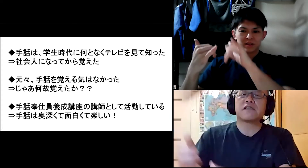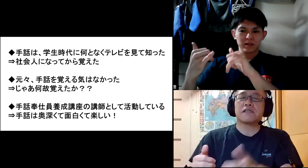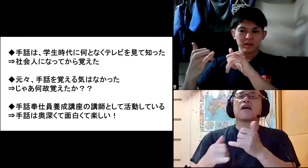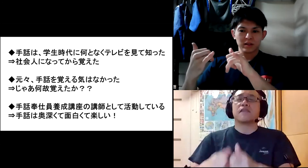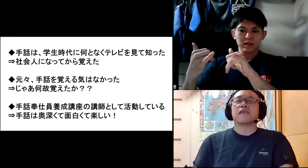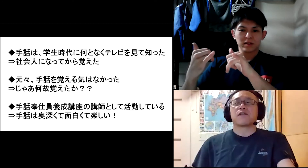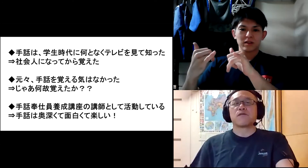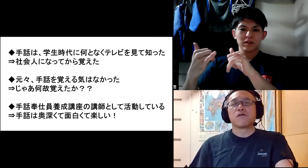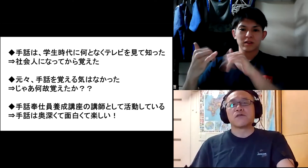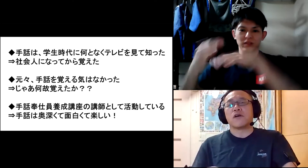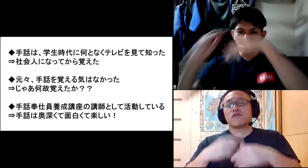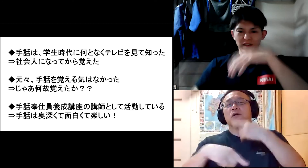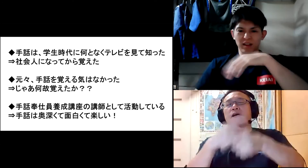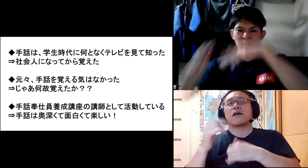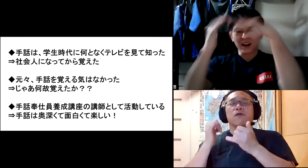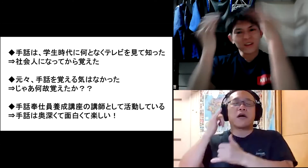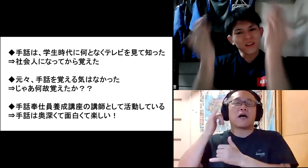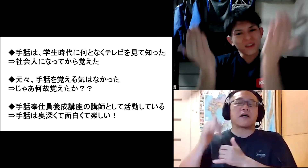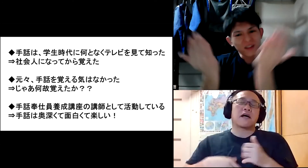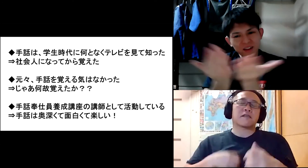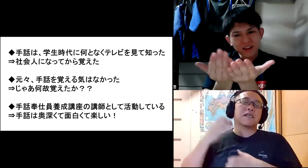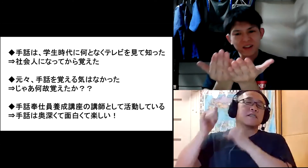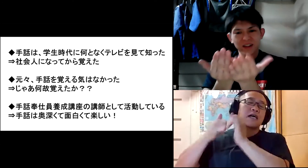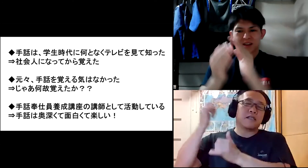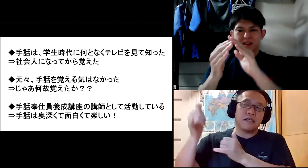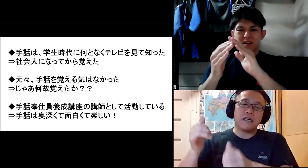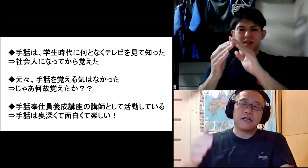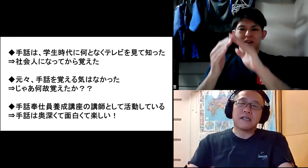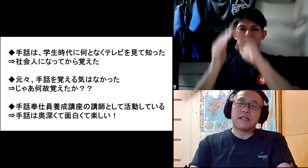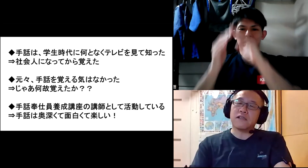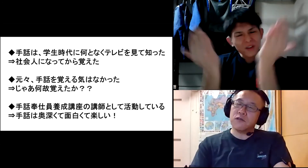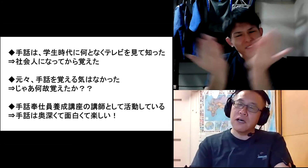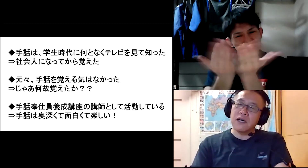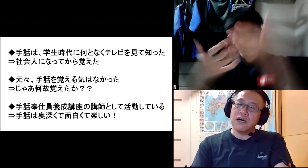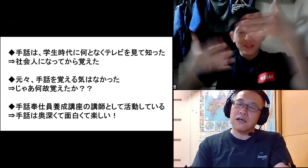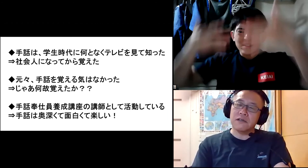学生時代に手話は学生時代に。